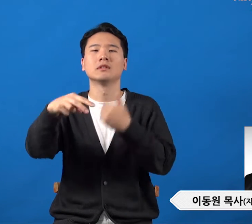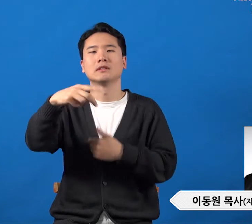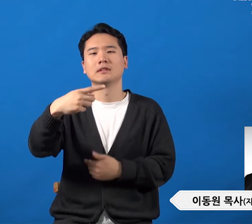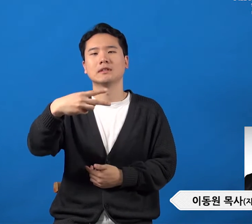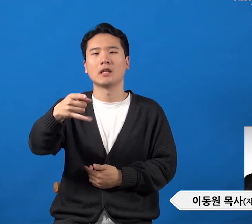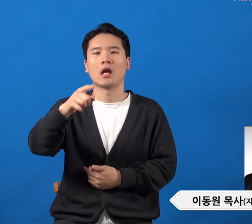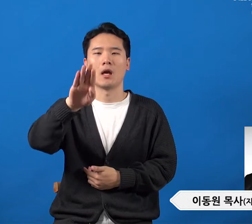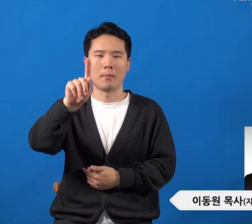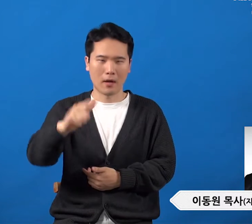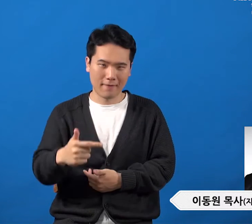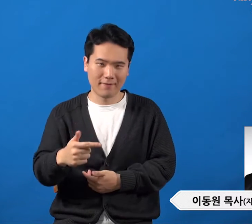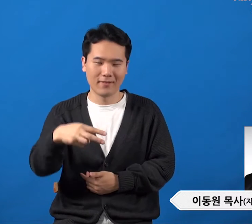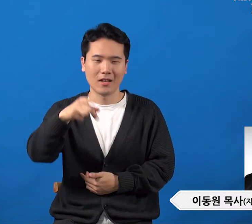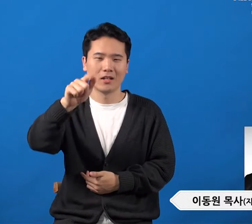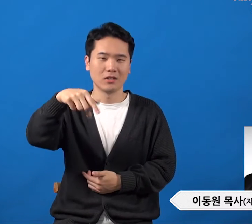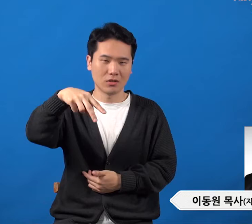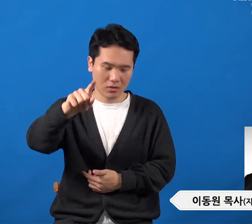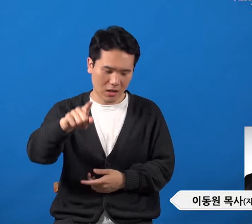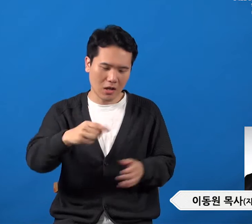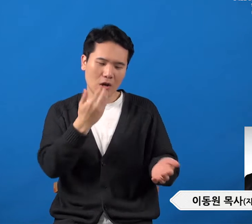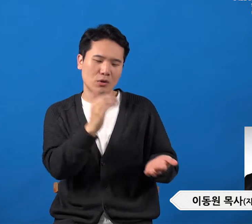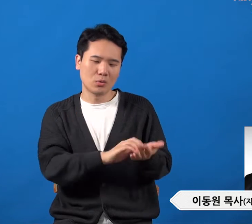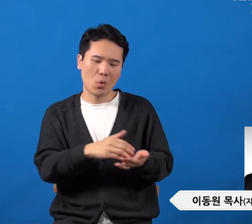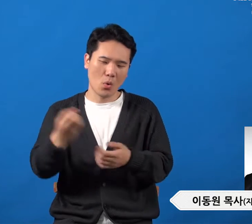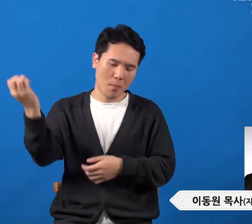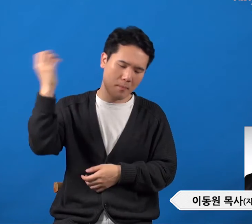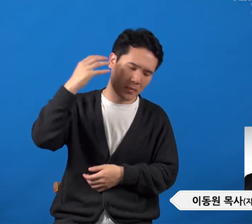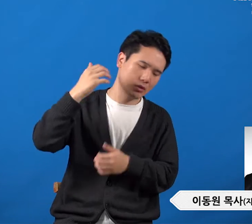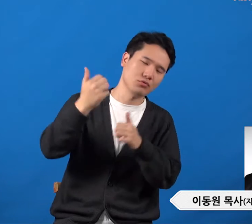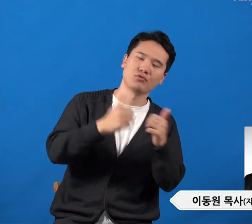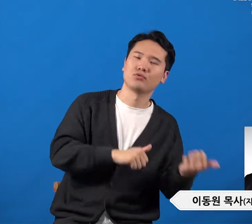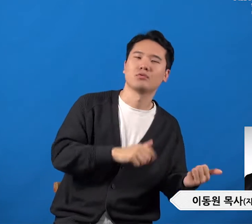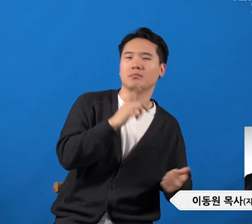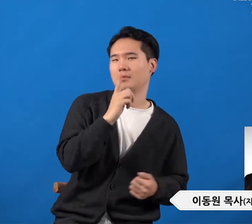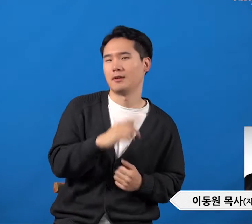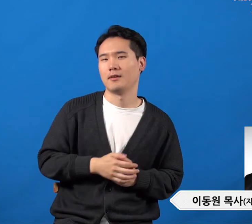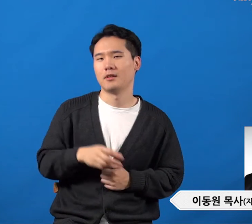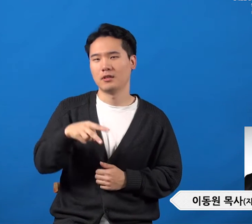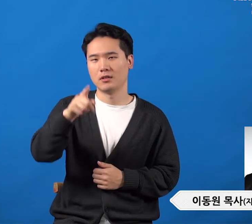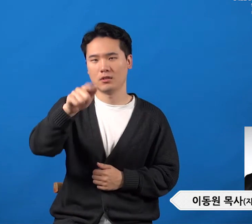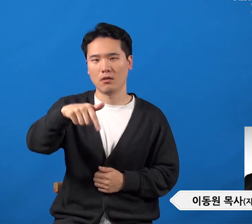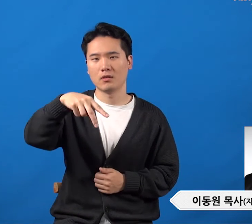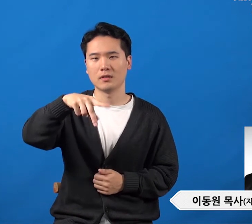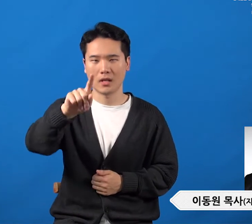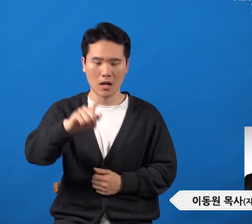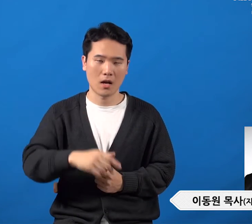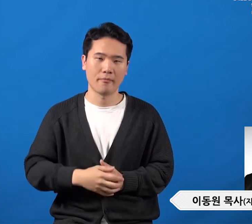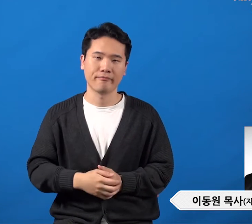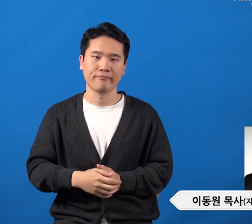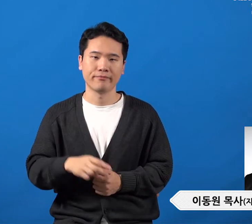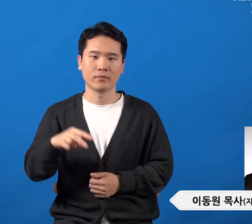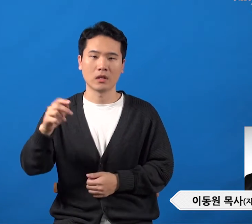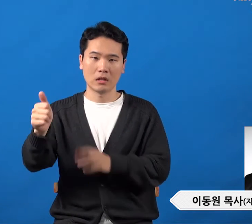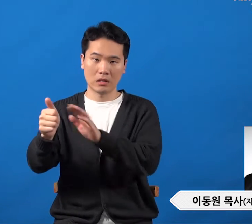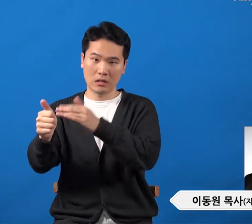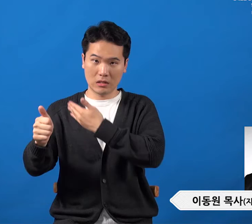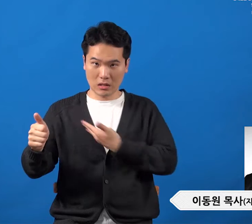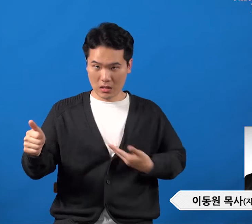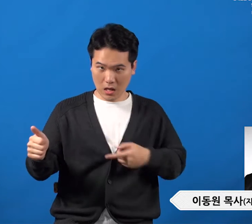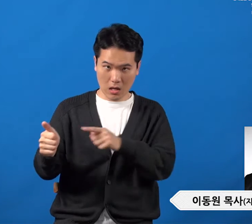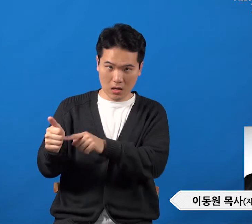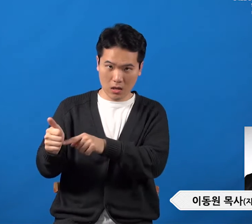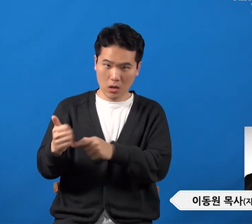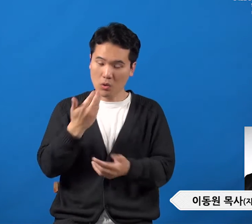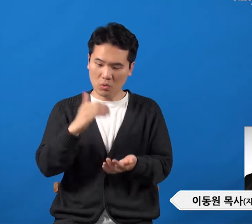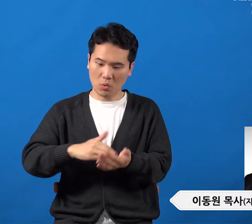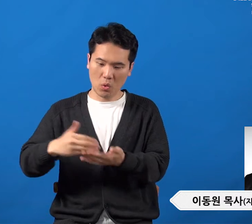석사란 말은 돌에 맞아 죽었다는 말입니다. 석사. 한 스데반, 이 스데반의